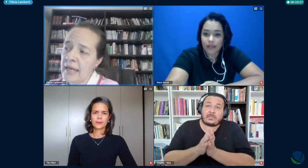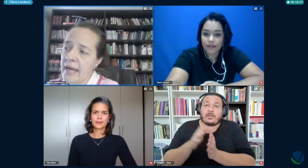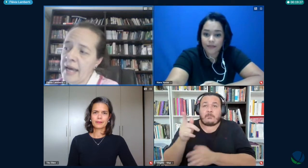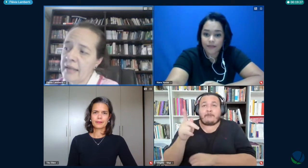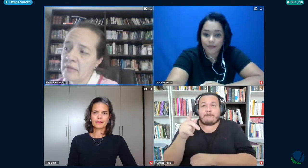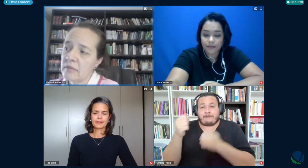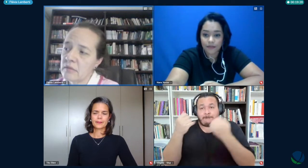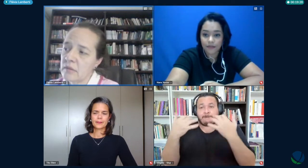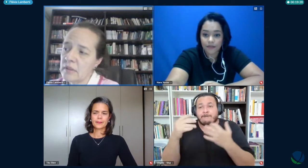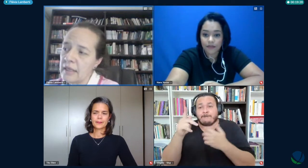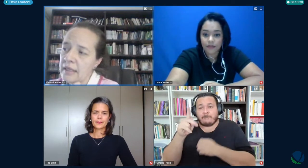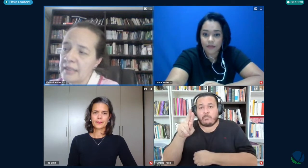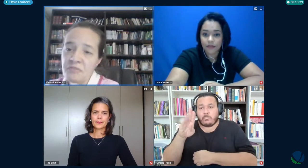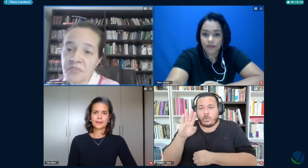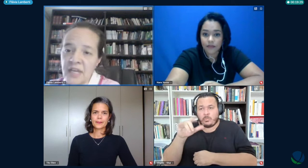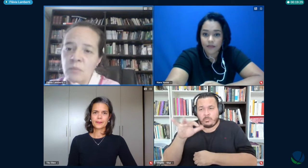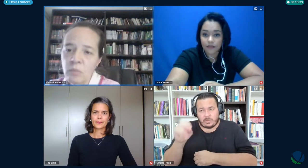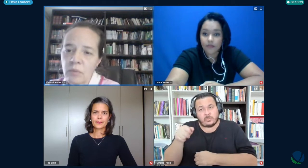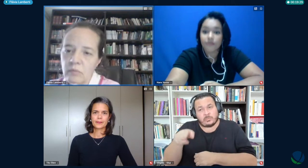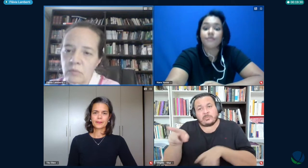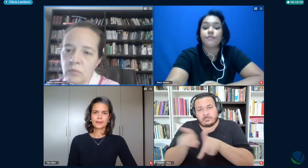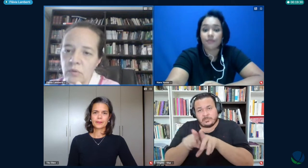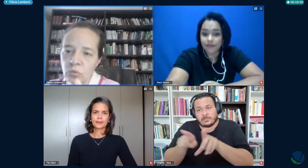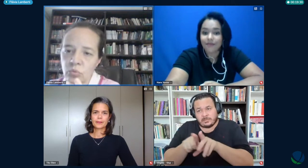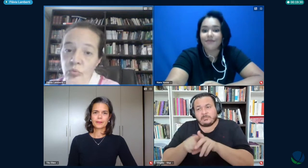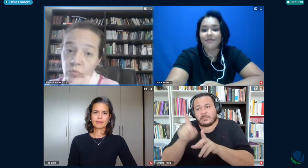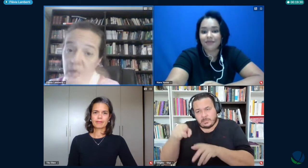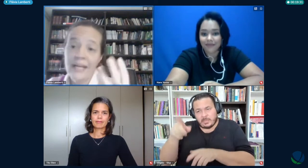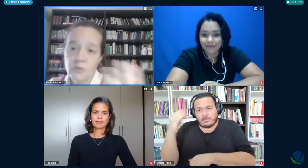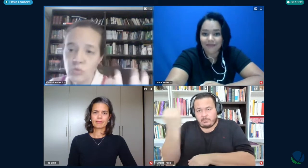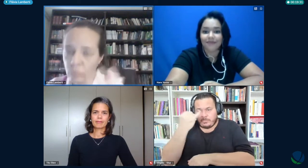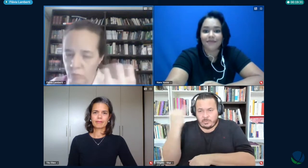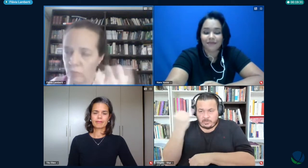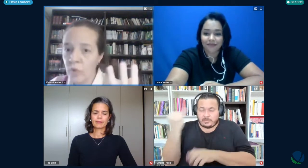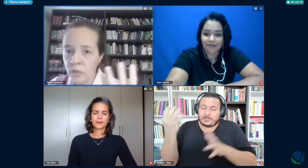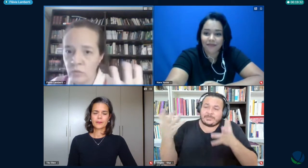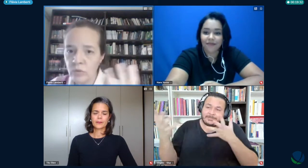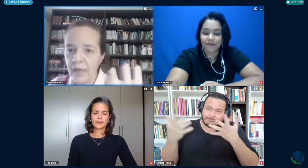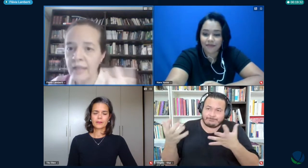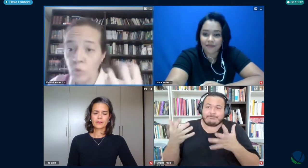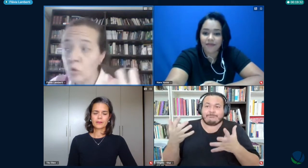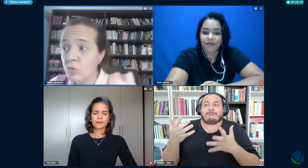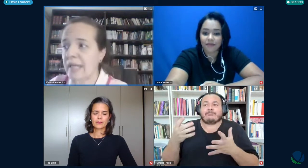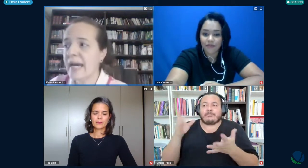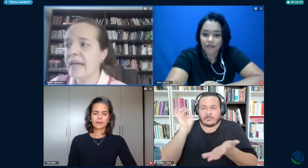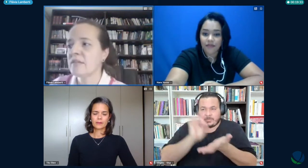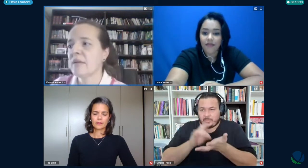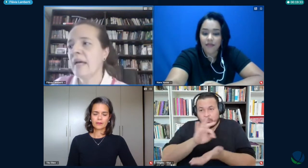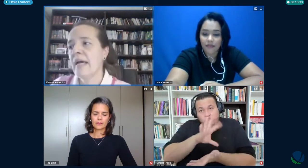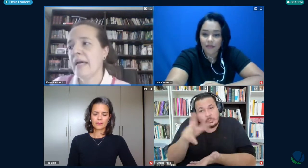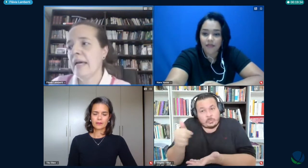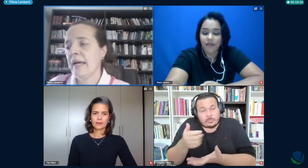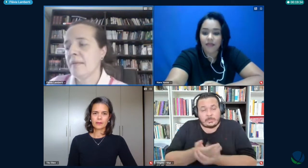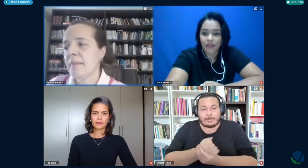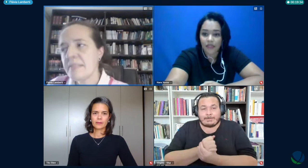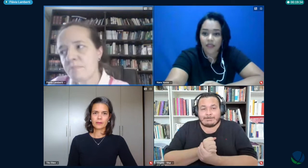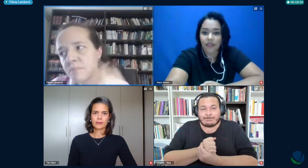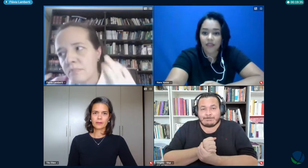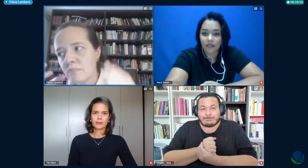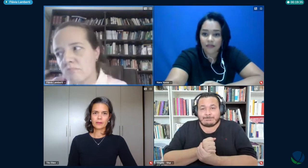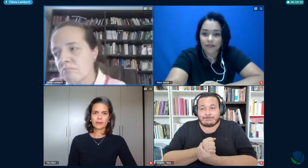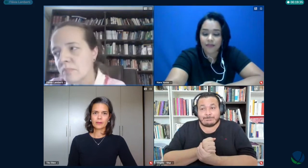assim, ele define, aliás, muito, né? Tudo, aliás,